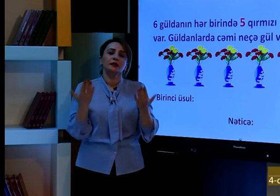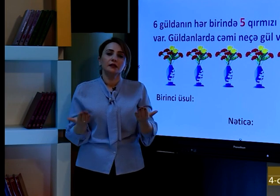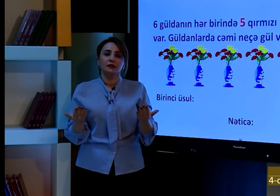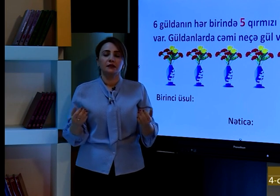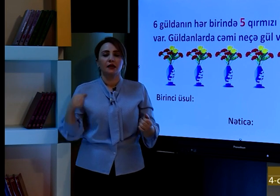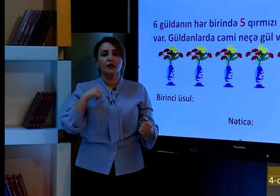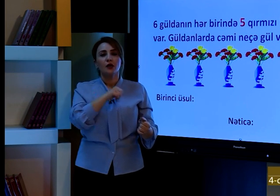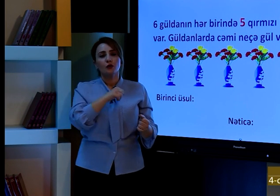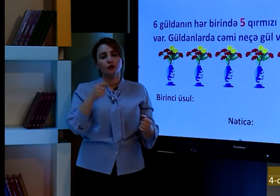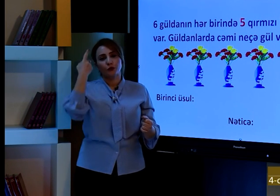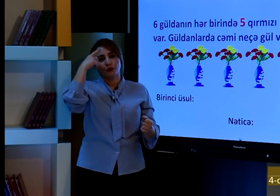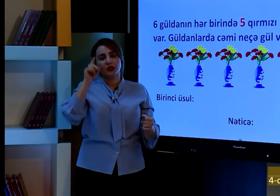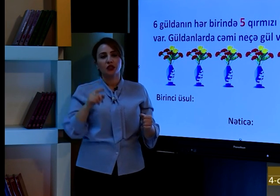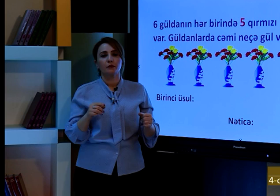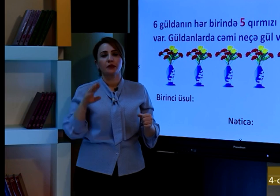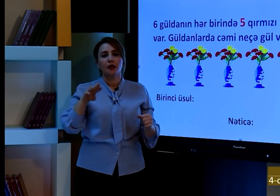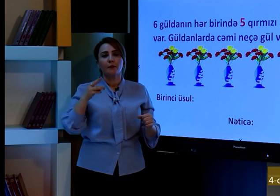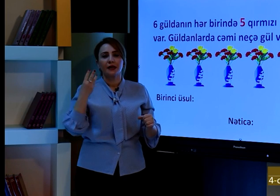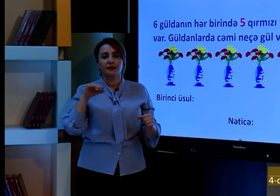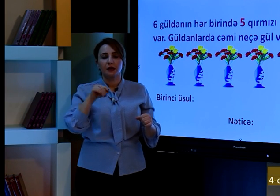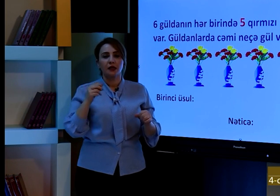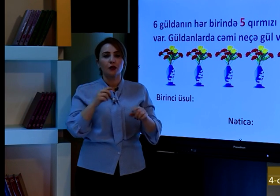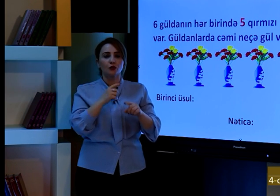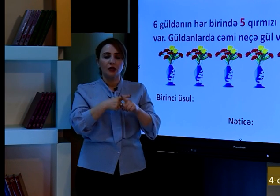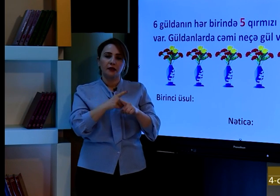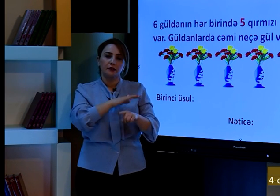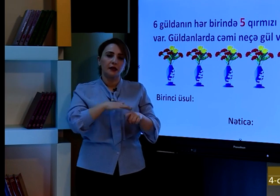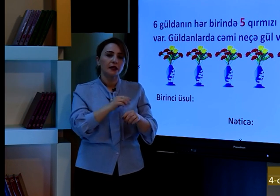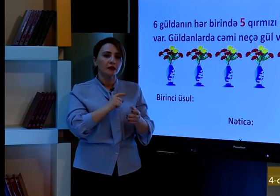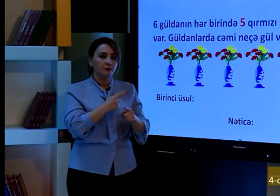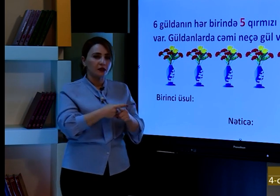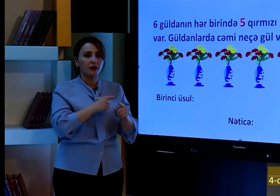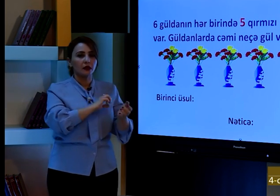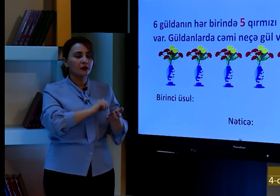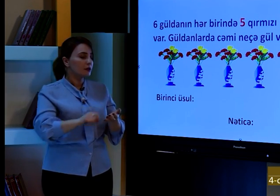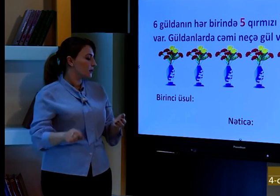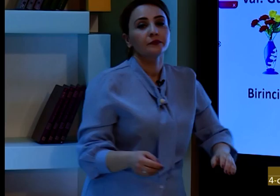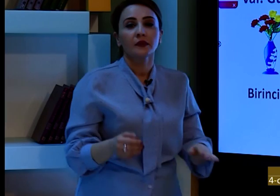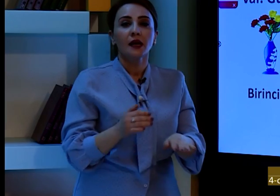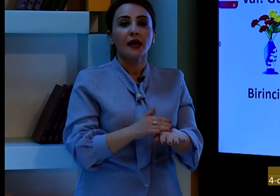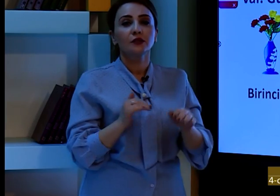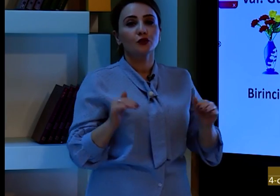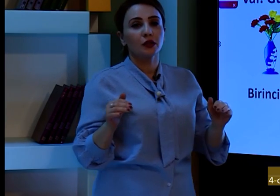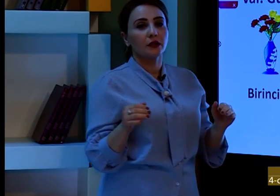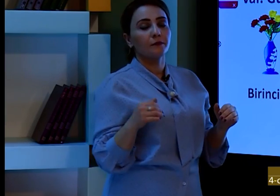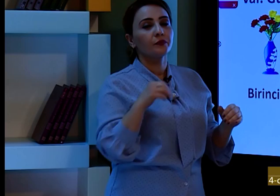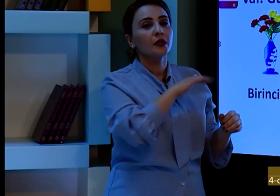İndi isə özünüz başqa bir məsələ üzərində misalları yazaq. Əziz uşaqlar,